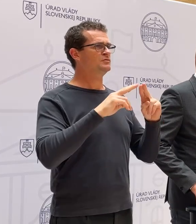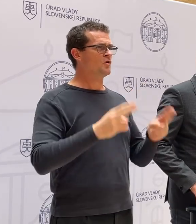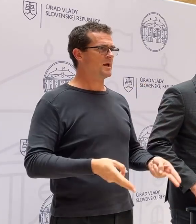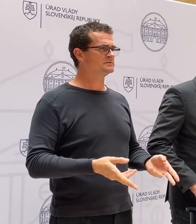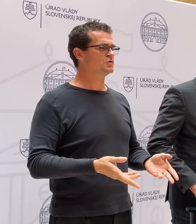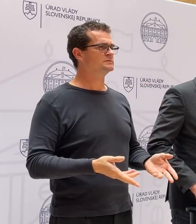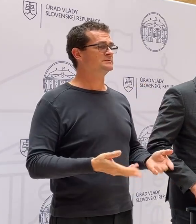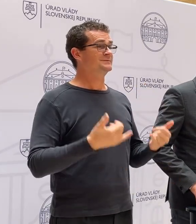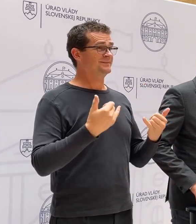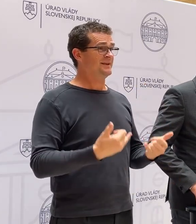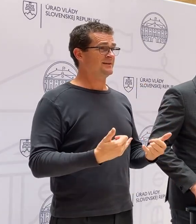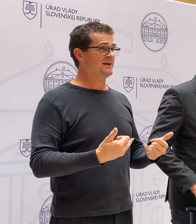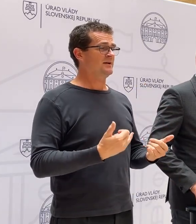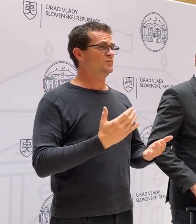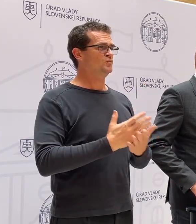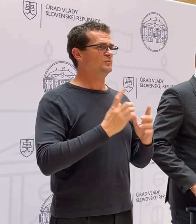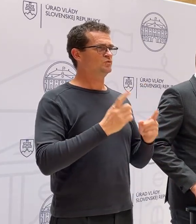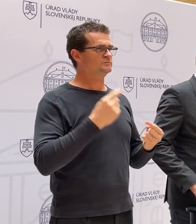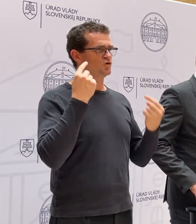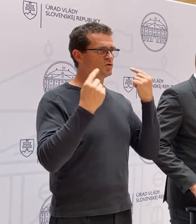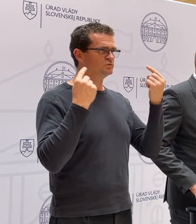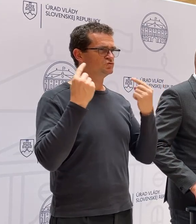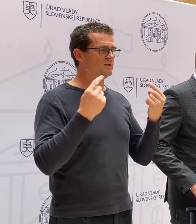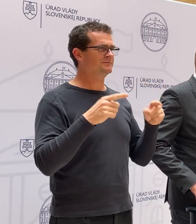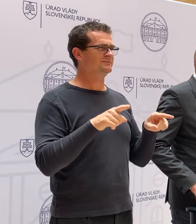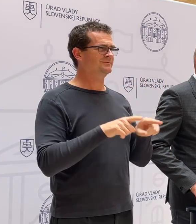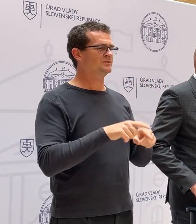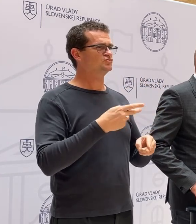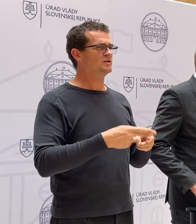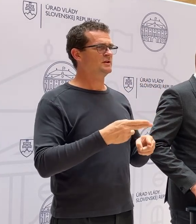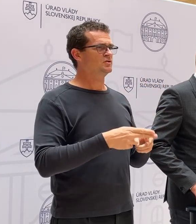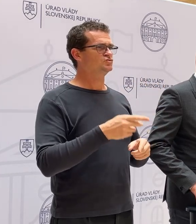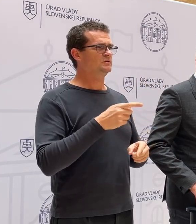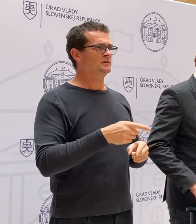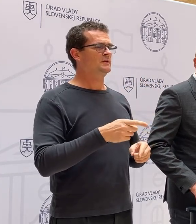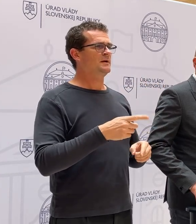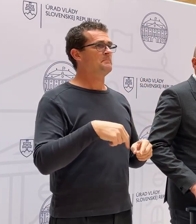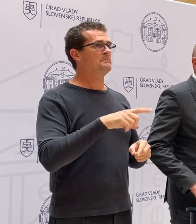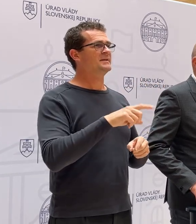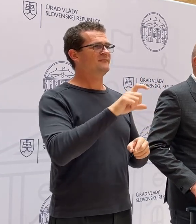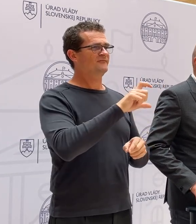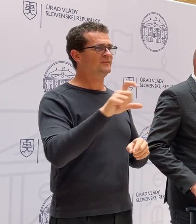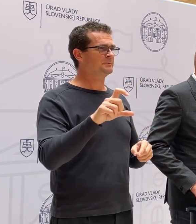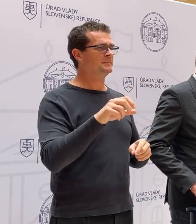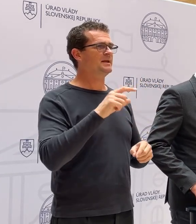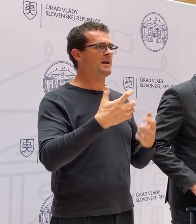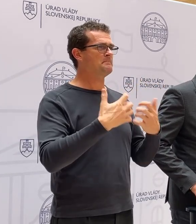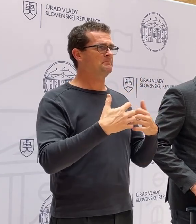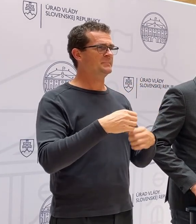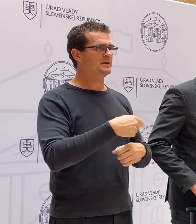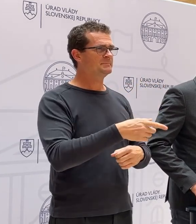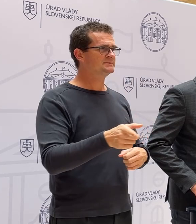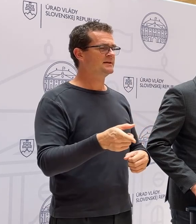domácnosti. Dnes sa musíme zamýšľať aj nad riešeniami pre podniky a pre priemysel,